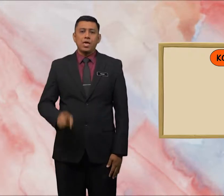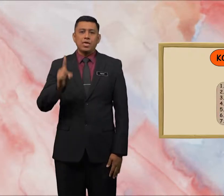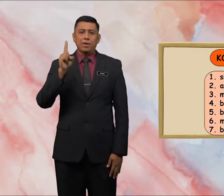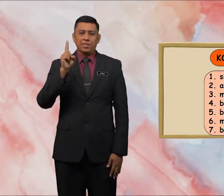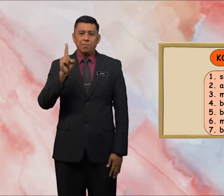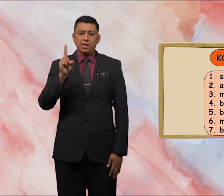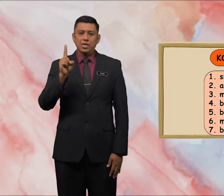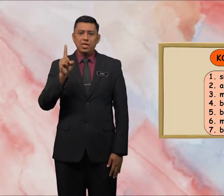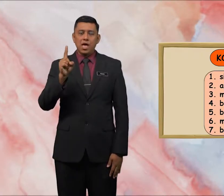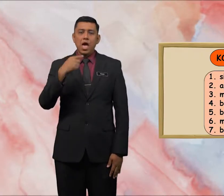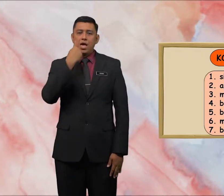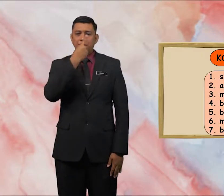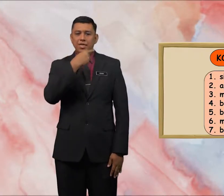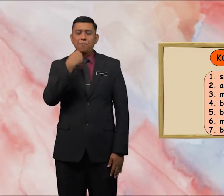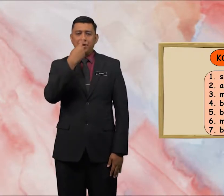yang pertama, siapa?